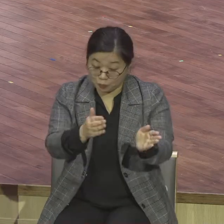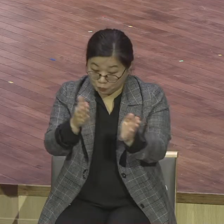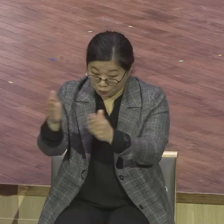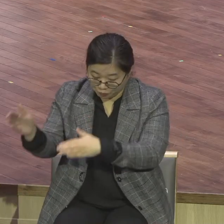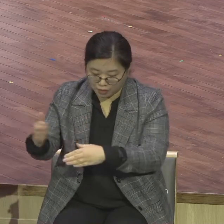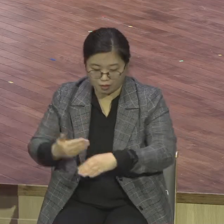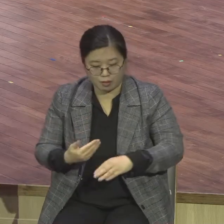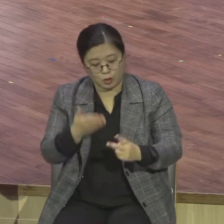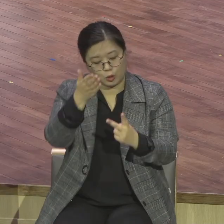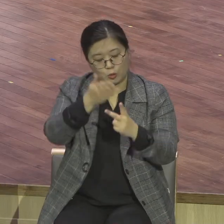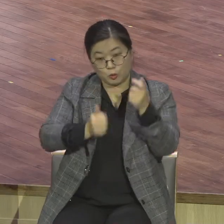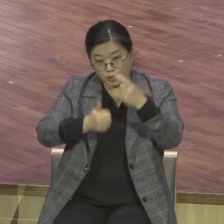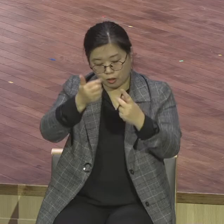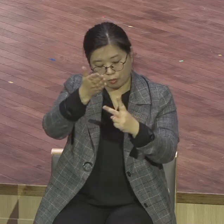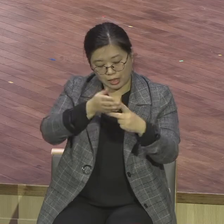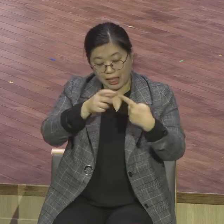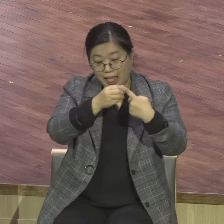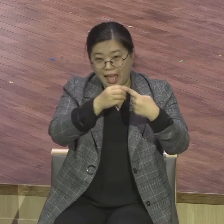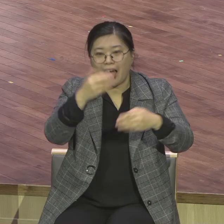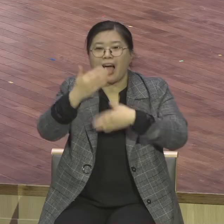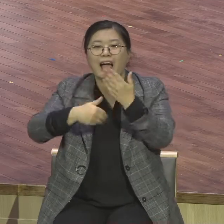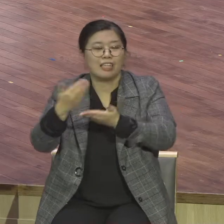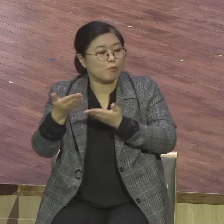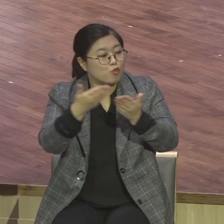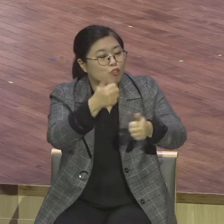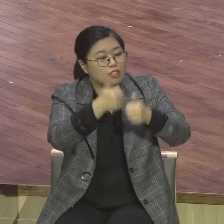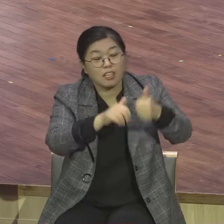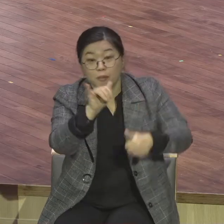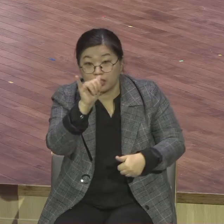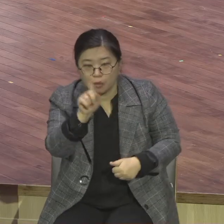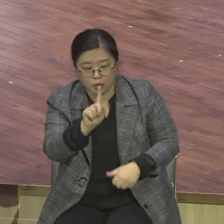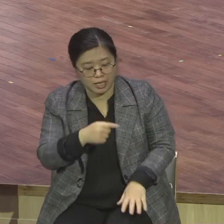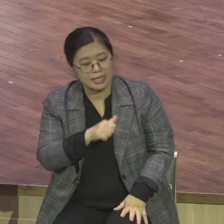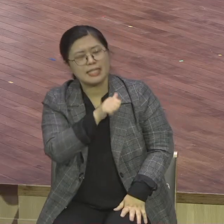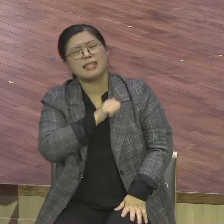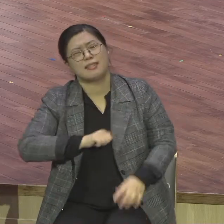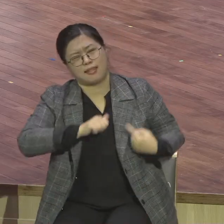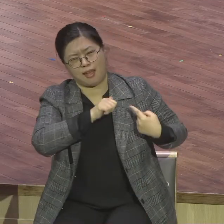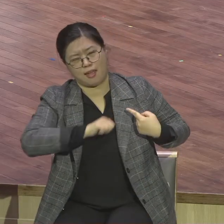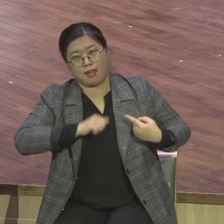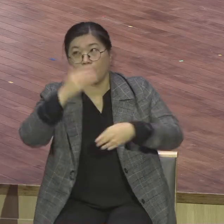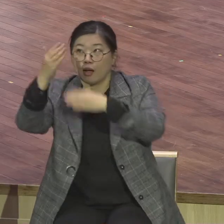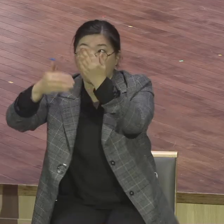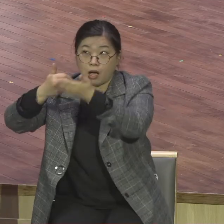시련이 있네. 자, 인내 참으라. 이렇게 기다리면서 말씀 잡고